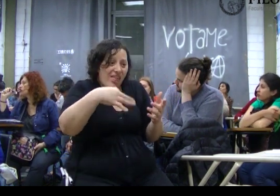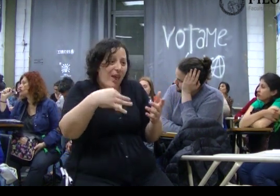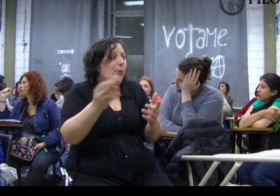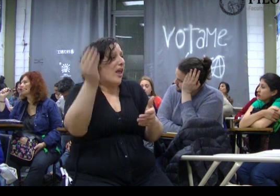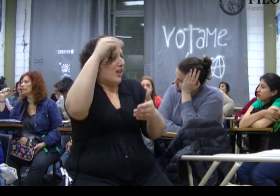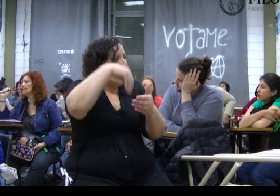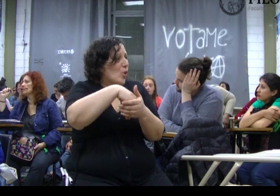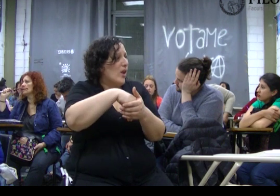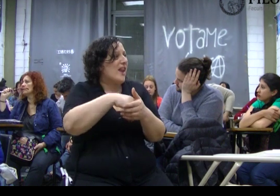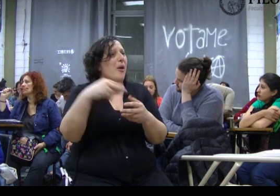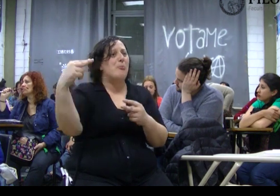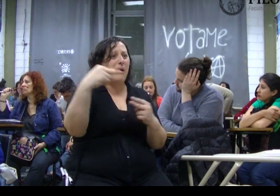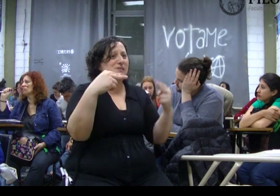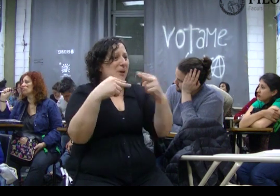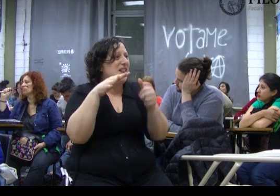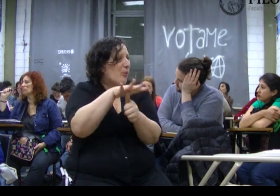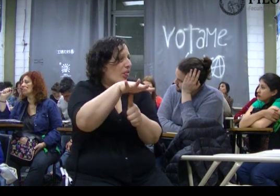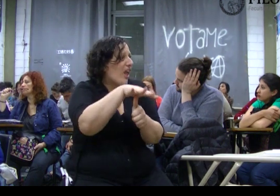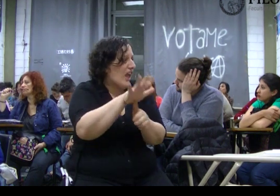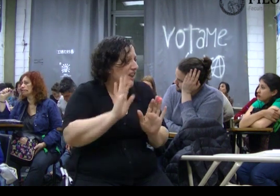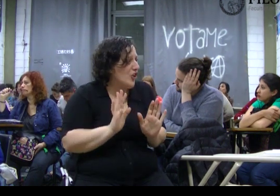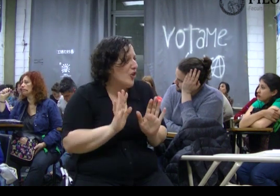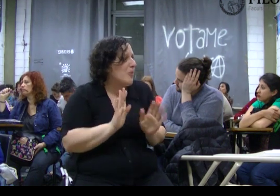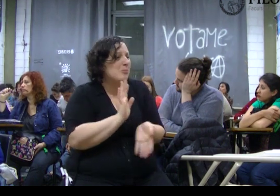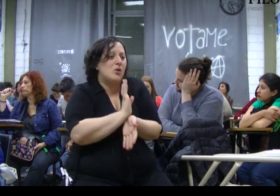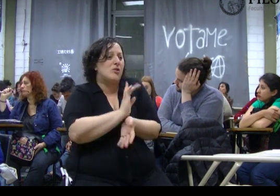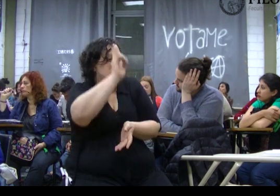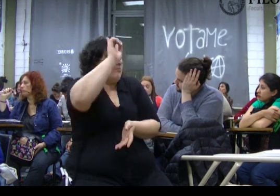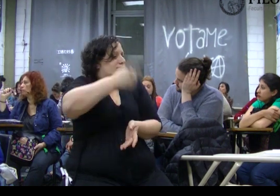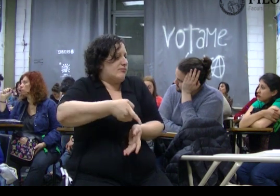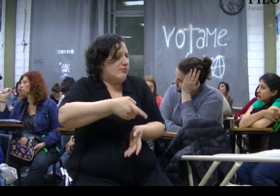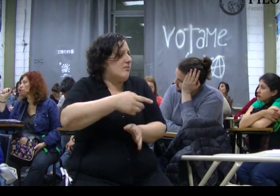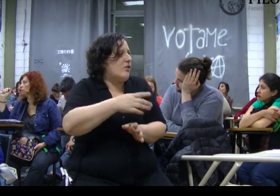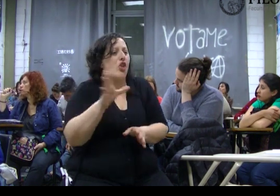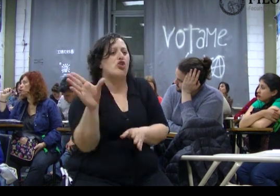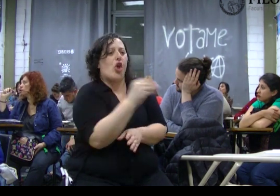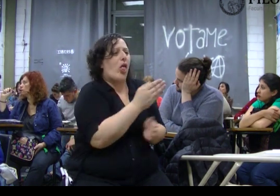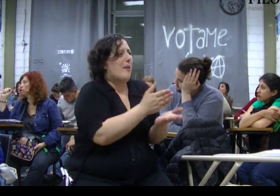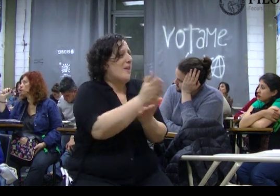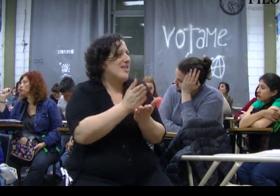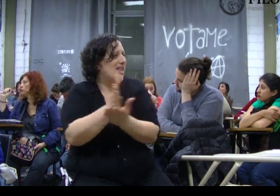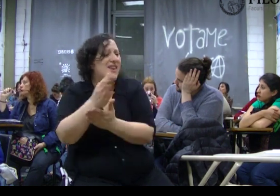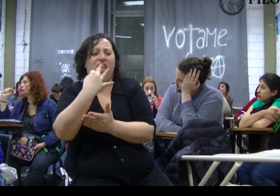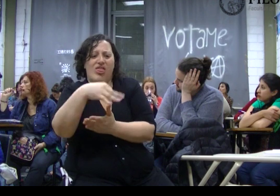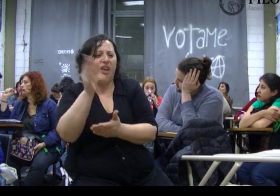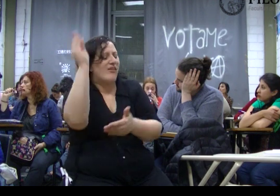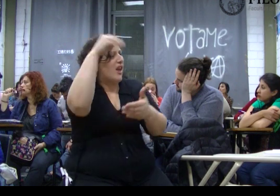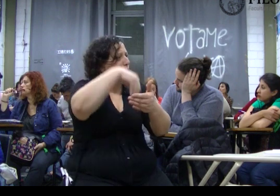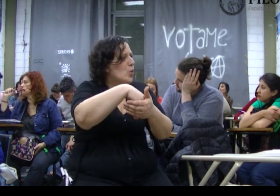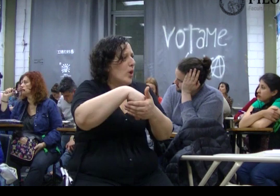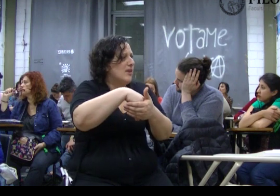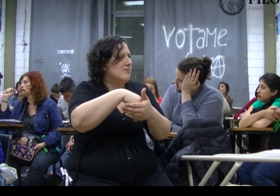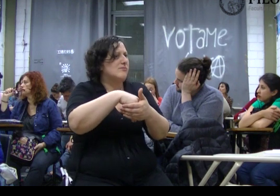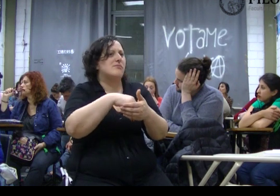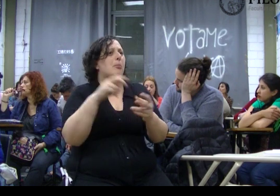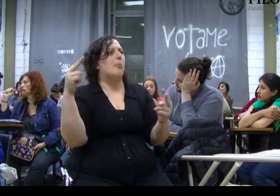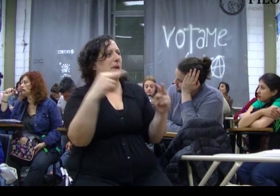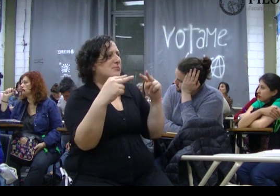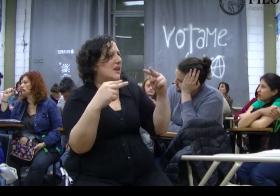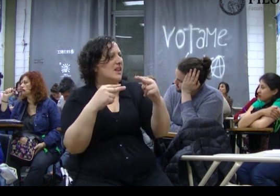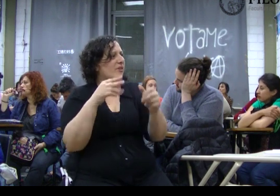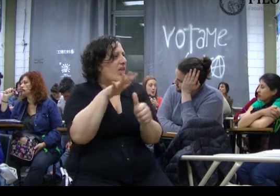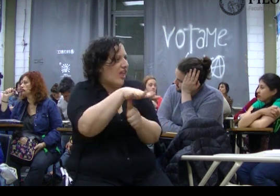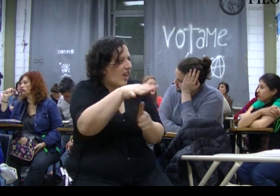institucional de decir, todas las materias ahora tienen que tener perspectiva de género sin incidencia. Perfecto. Eso no es solamente leer un texto de Butler, por